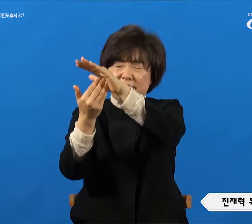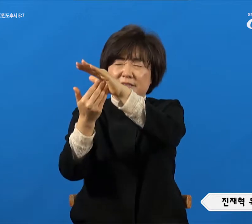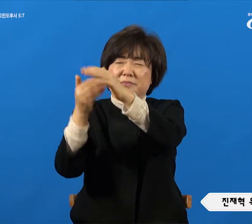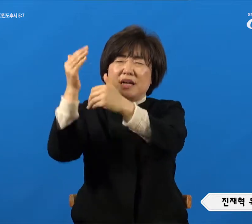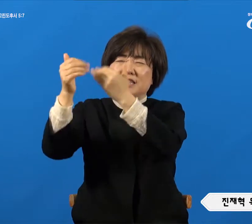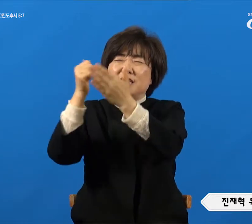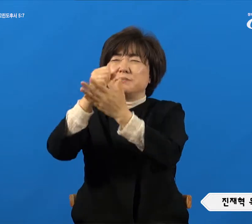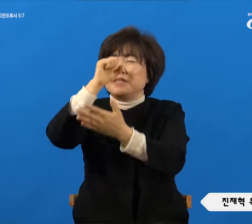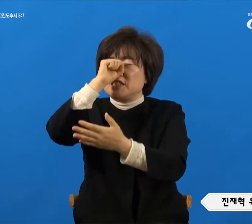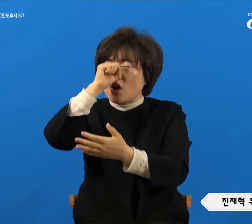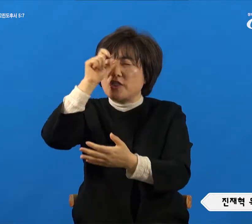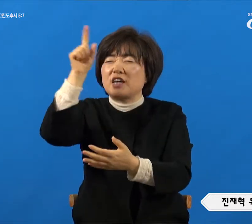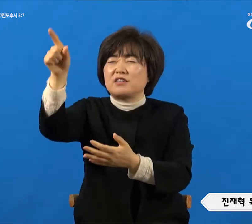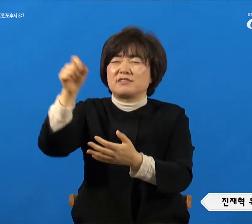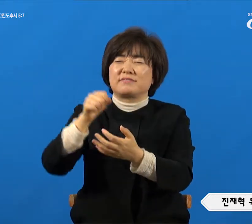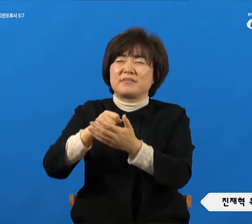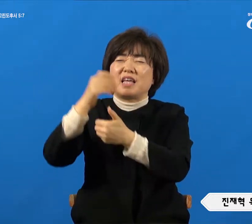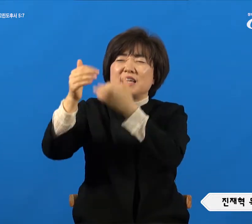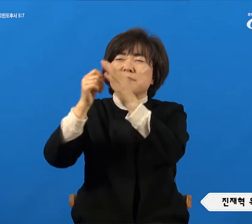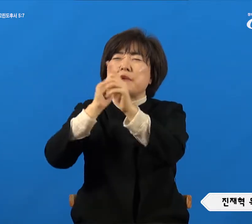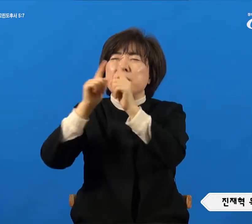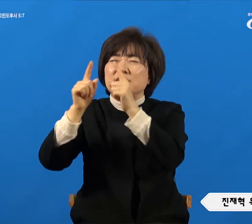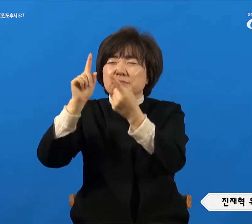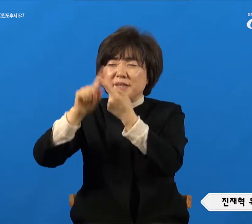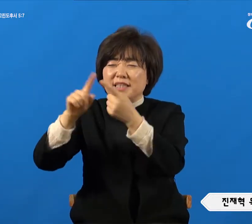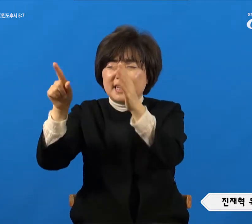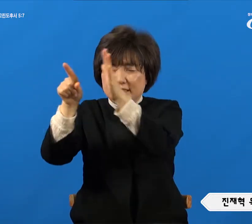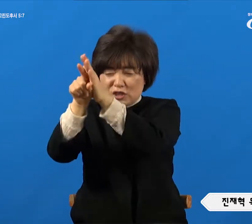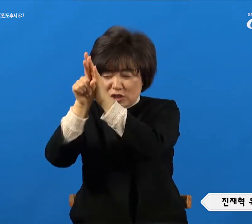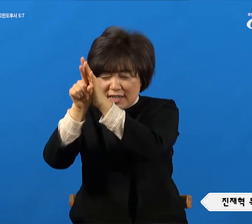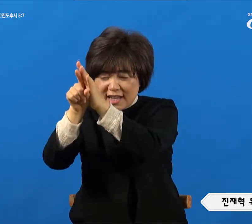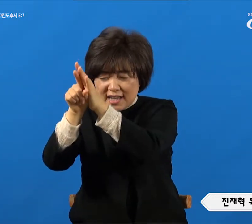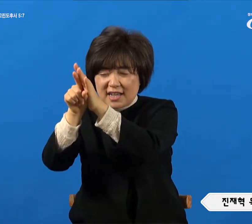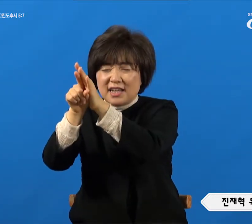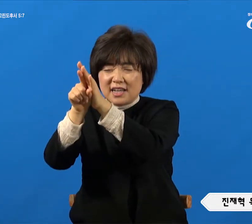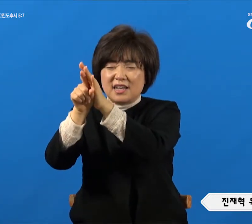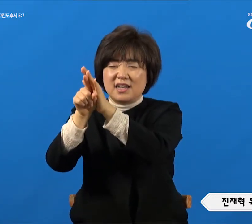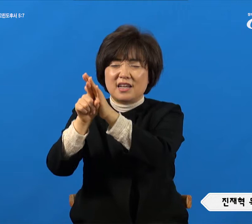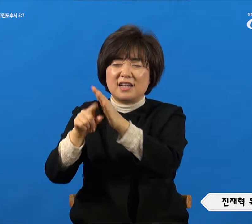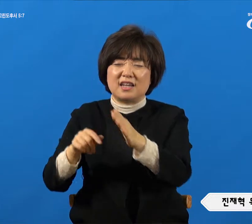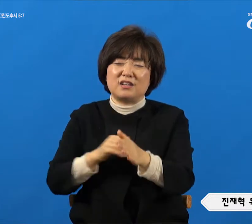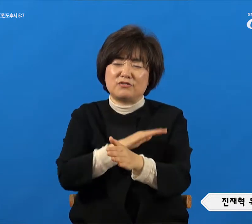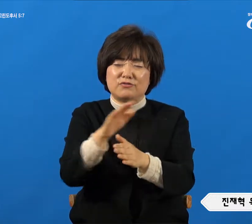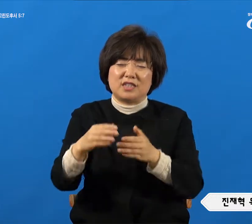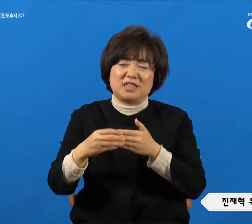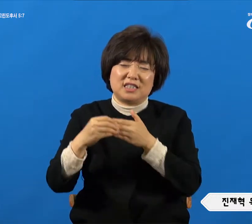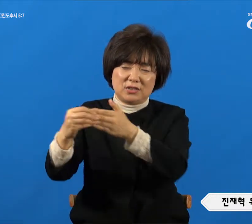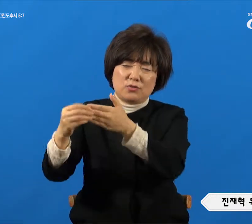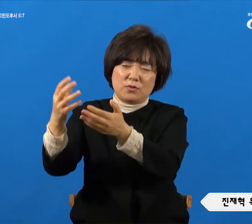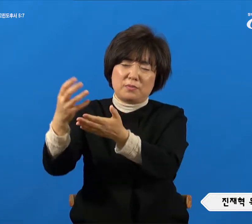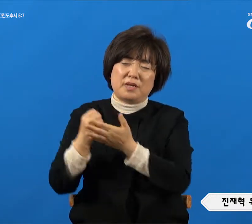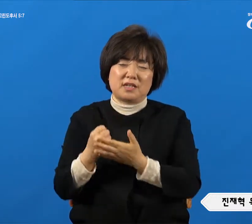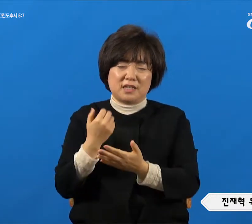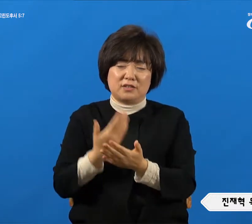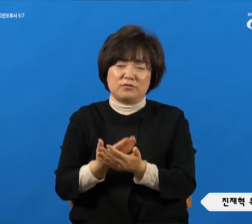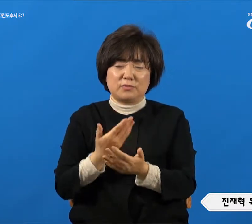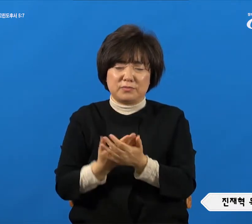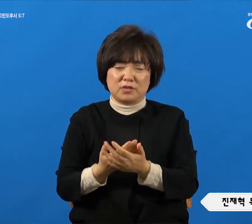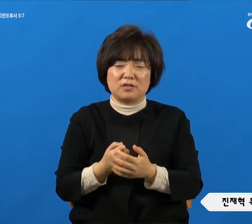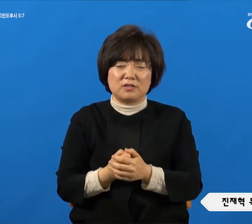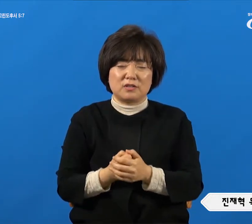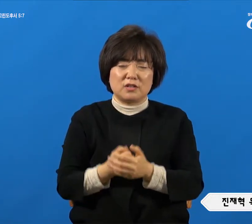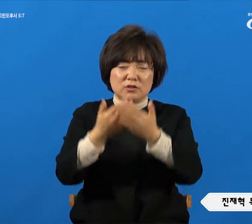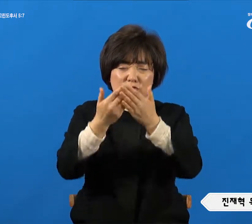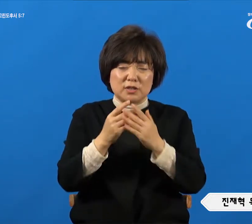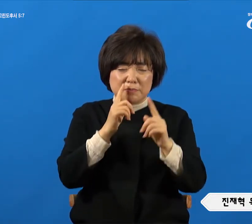하나님의 선하심이, 하나님의 말씀에 대한 신뢰가 우리를 움직여 주옵소서. 시간 주신